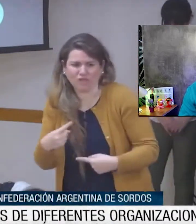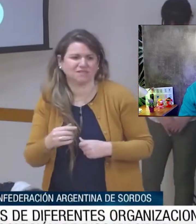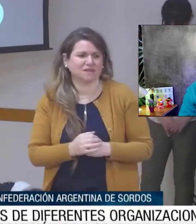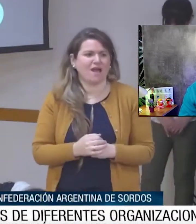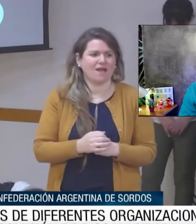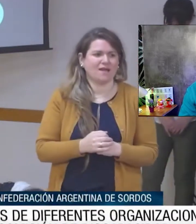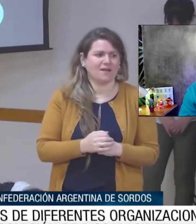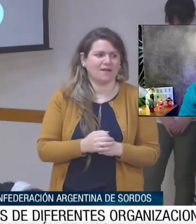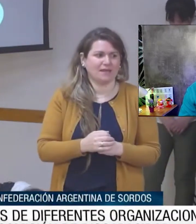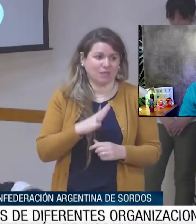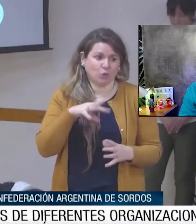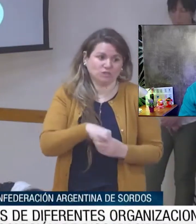y tiene sus consecuencias.